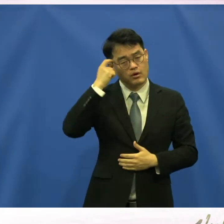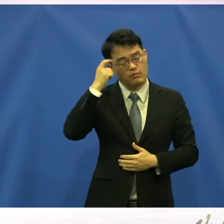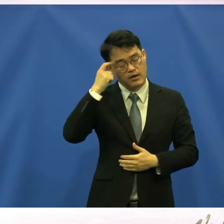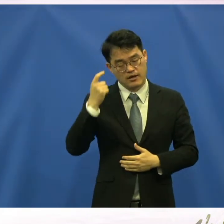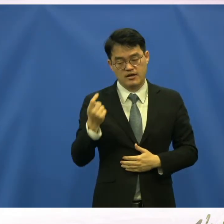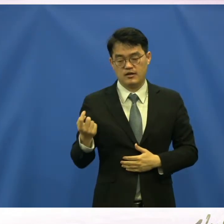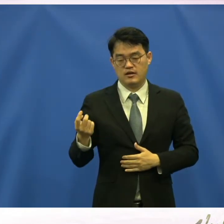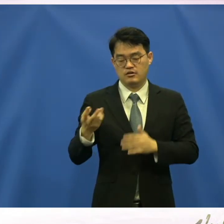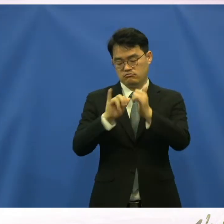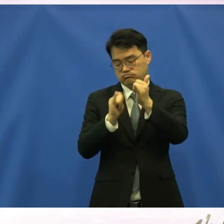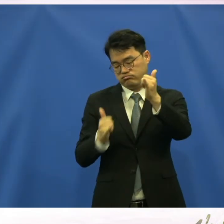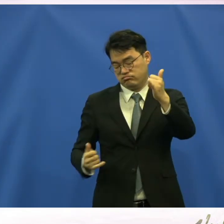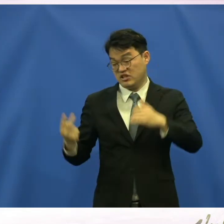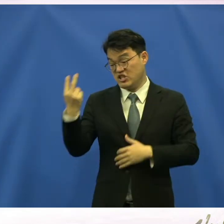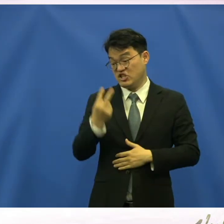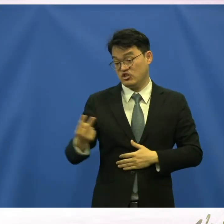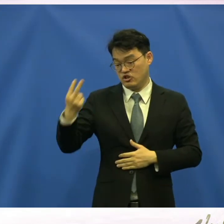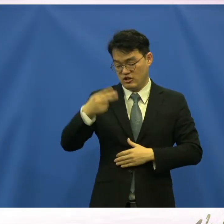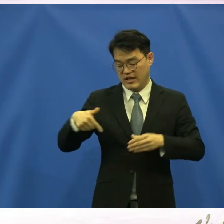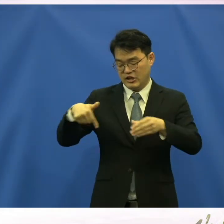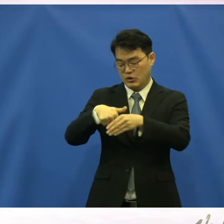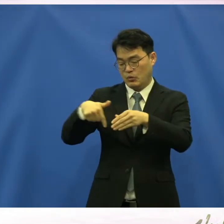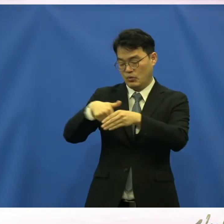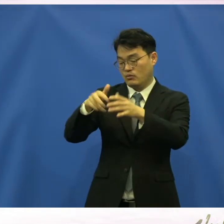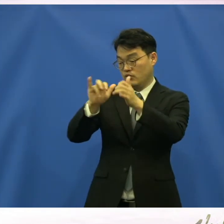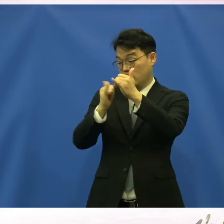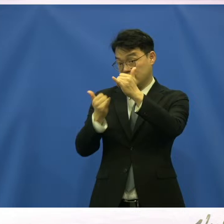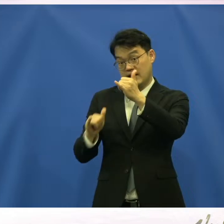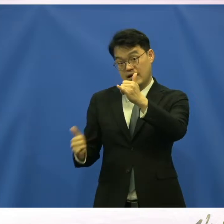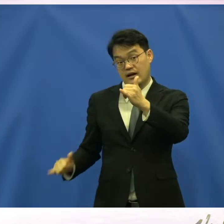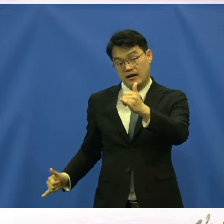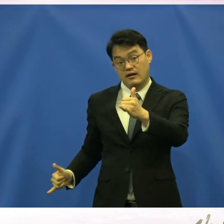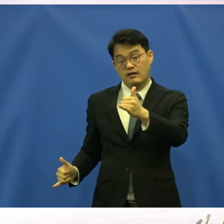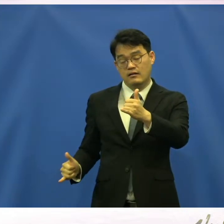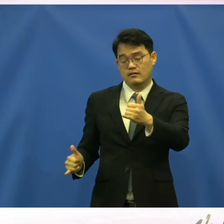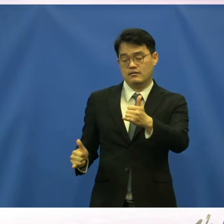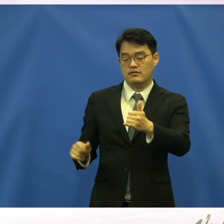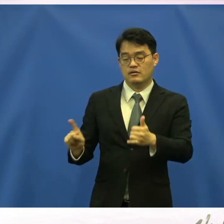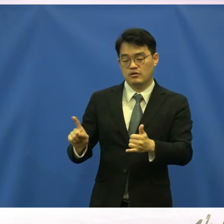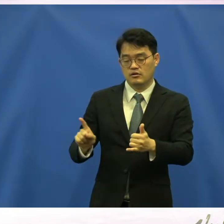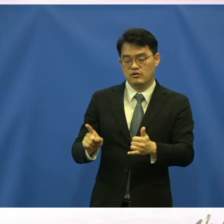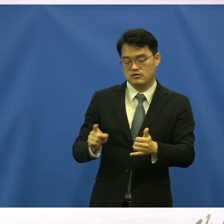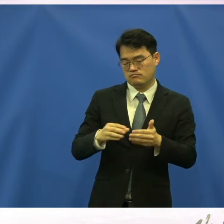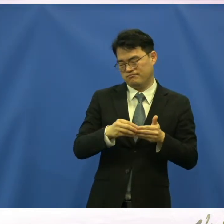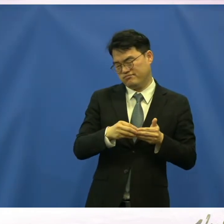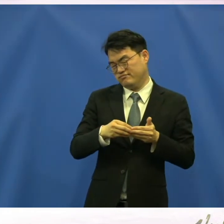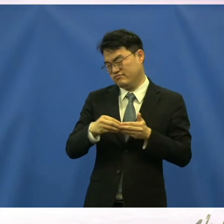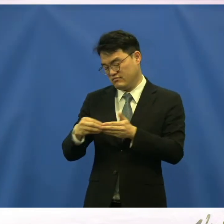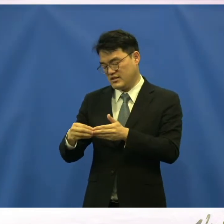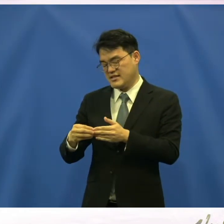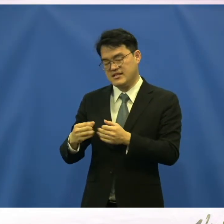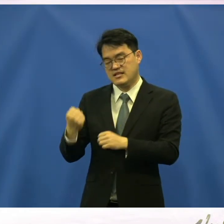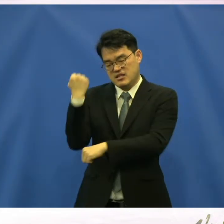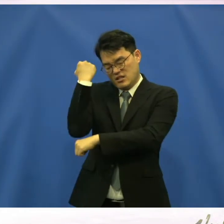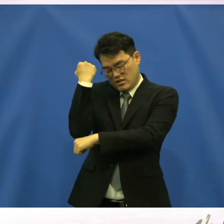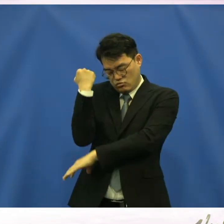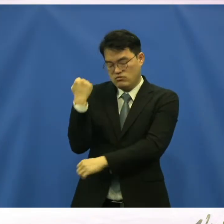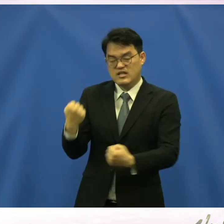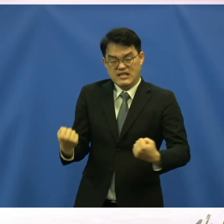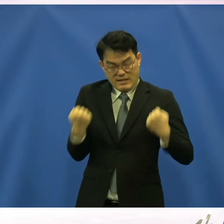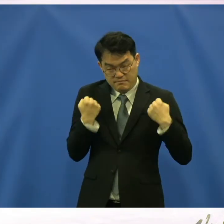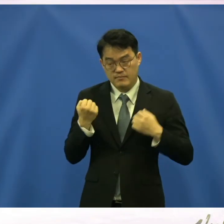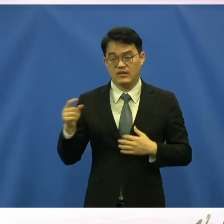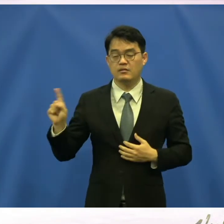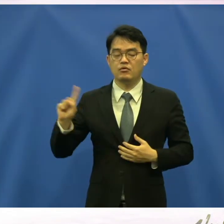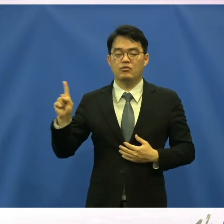그죠? 십자가가 기독교를 끌고 가는 겁니다. 이게 십자가 없으면